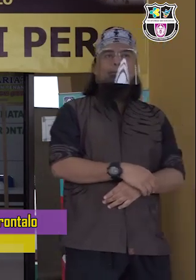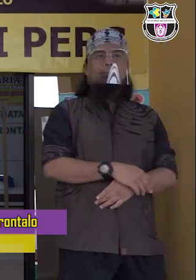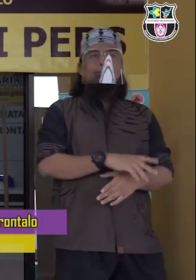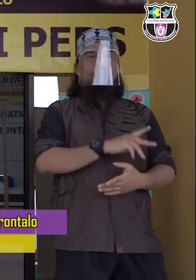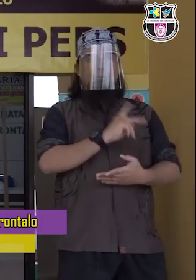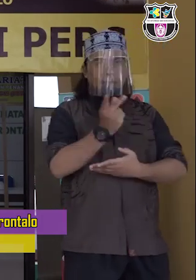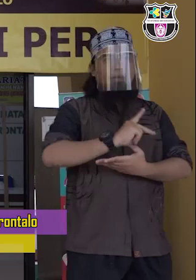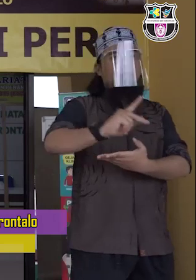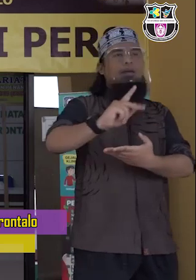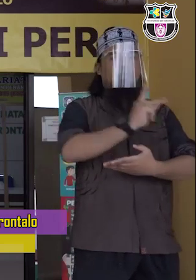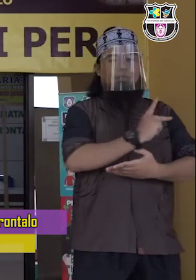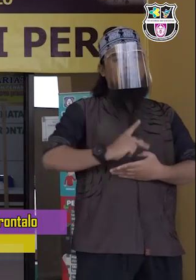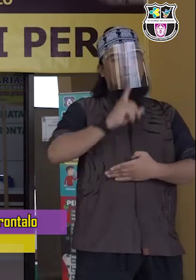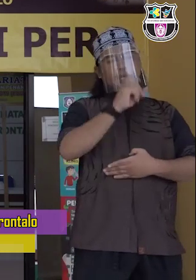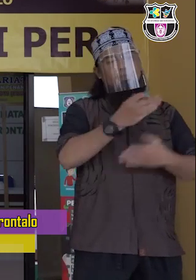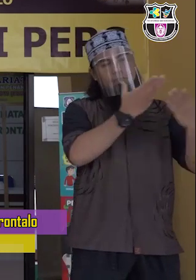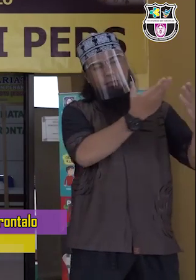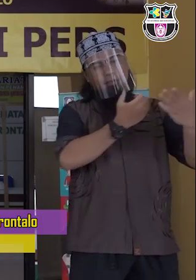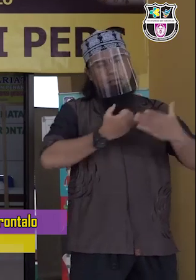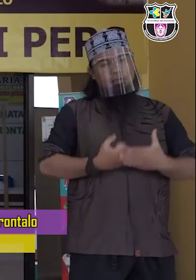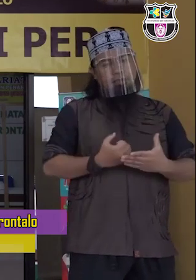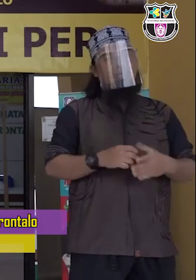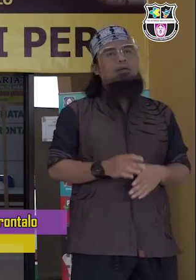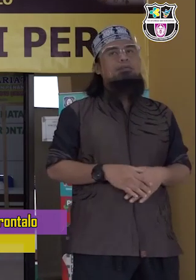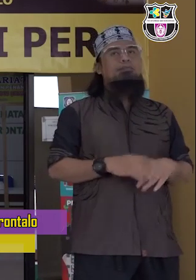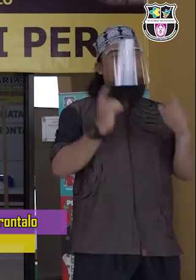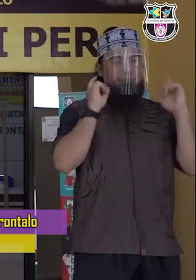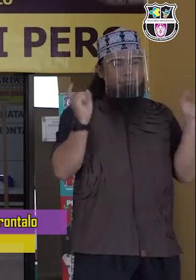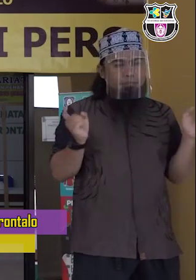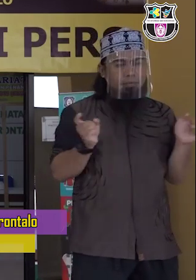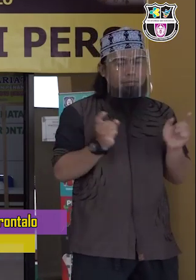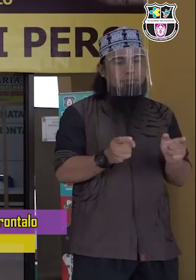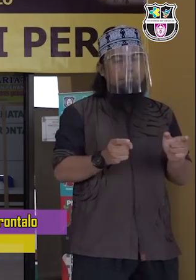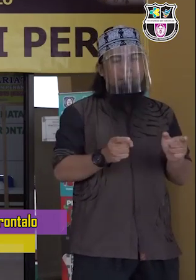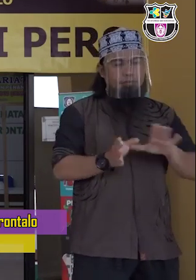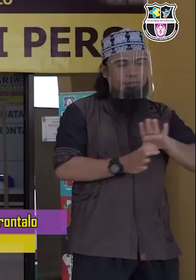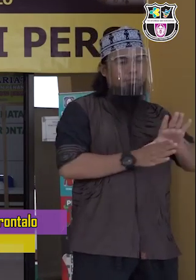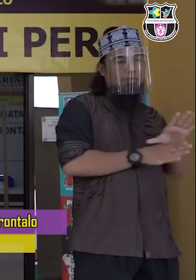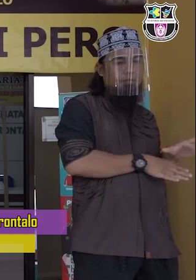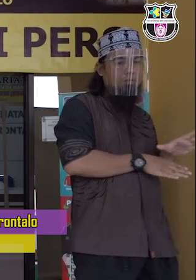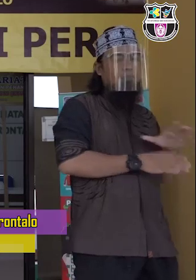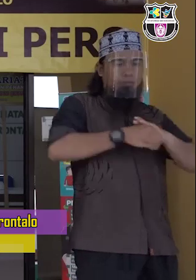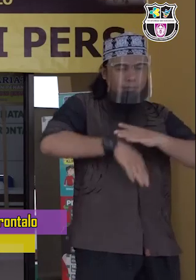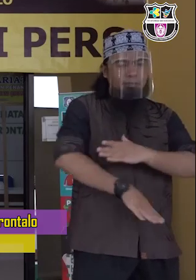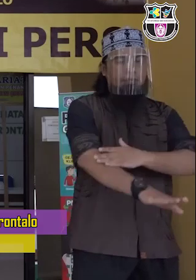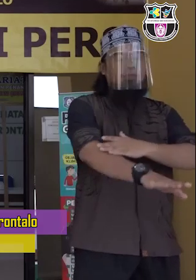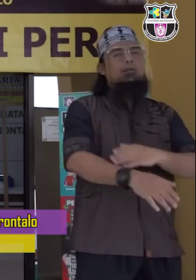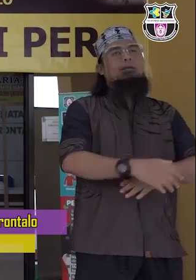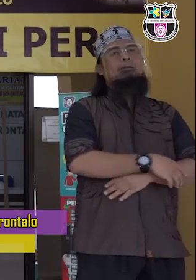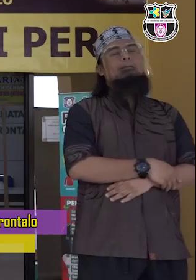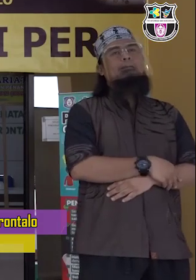kali antenatal care atau pemeriksaan sebelum melahirkan. Di mana dalam pemeriksaan